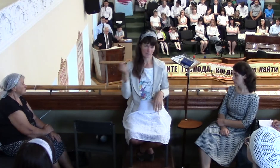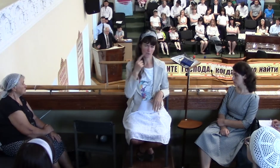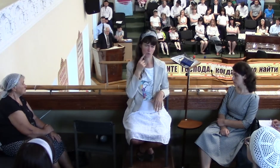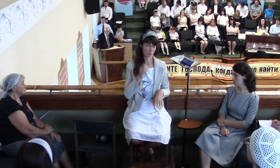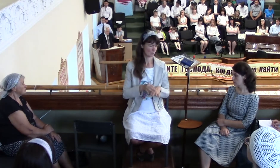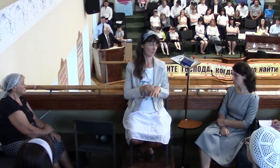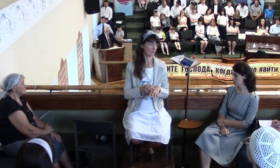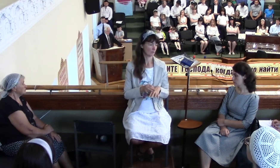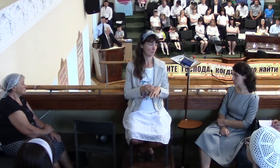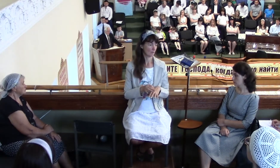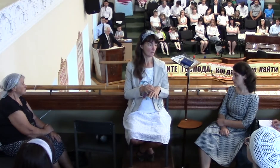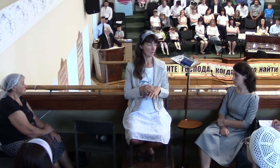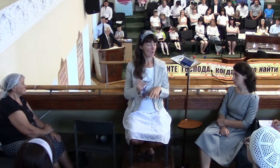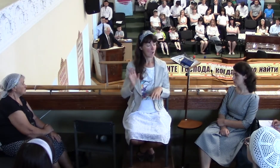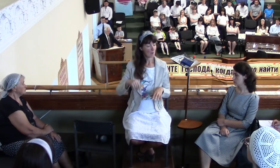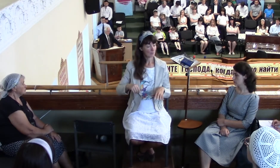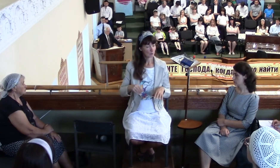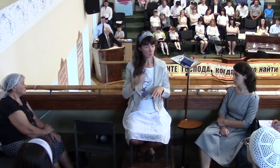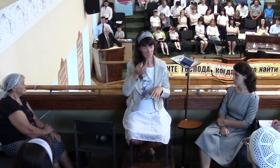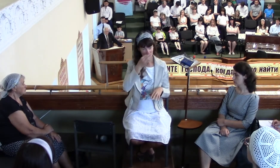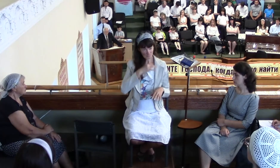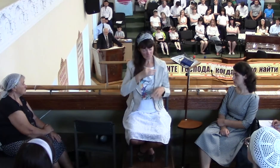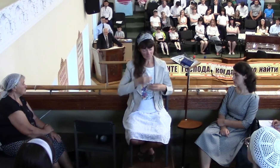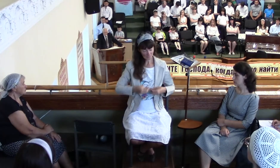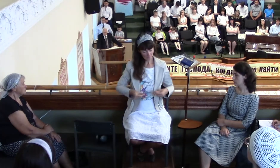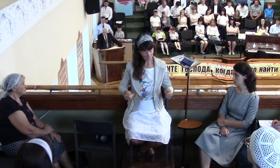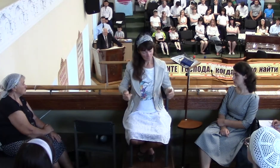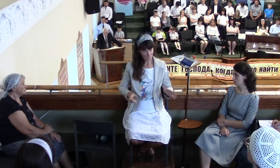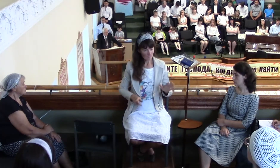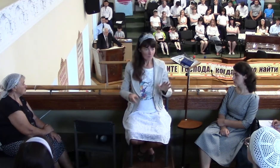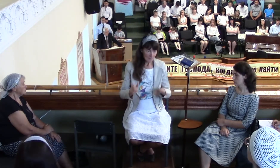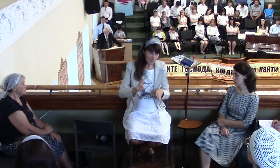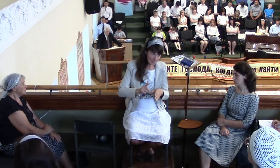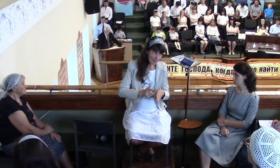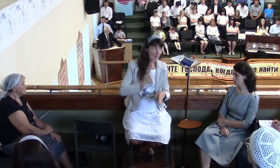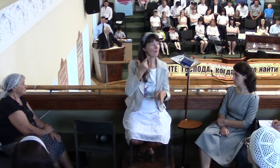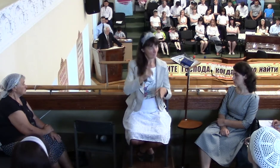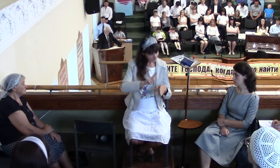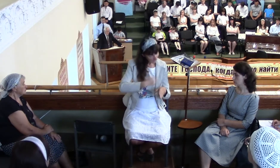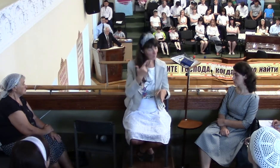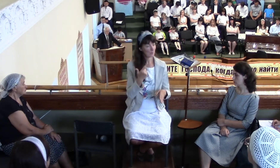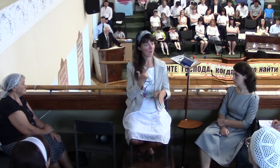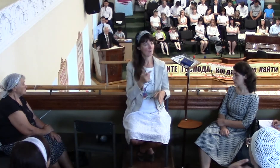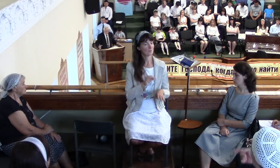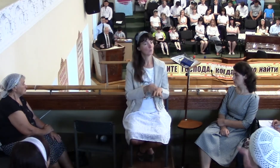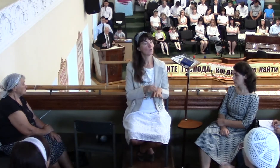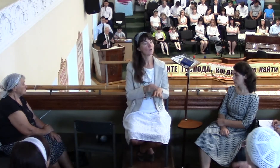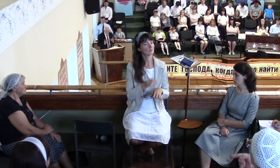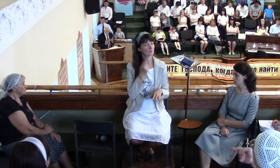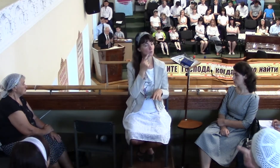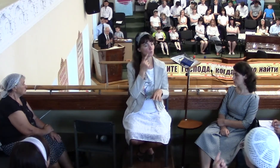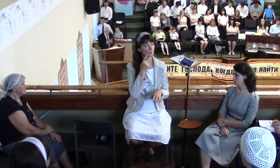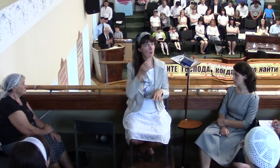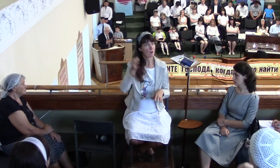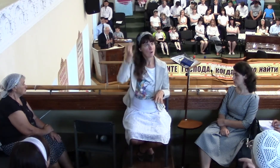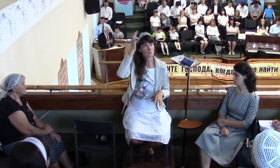где исцелили его. Друзья, сколько бы мы не принимали обезболивающего, сколько бы мы